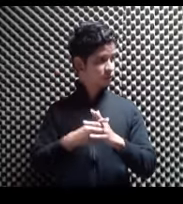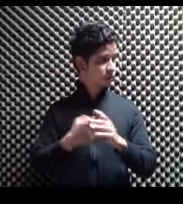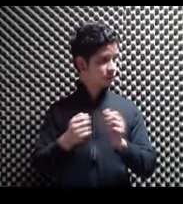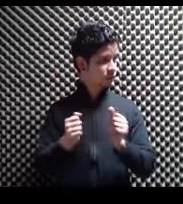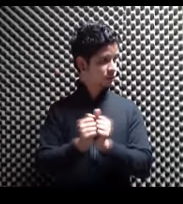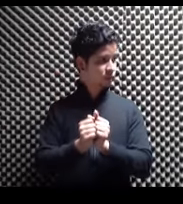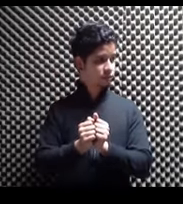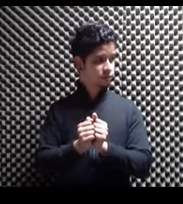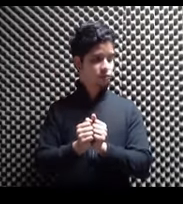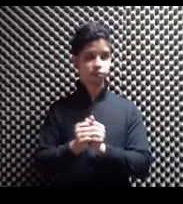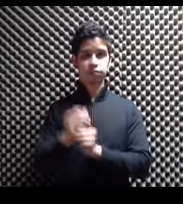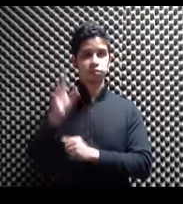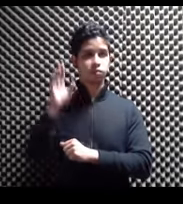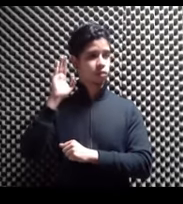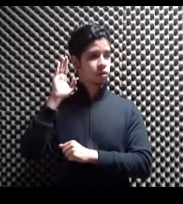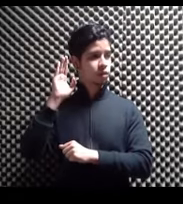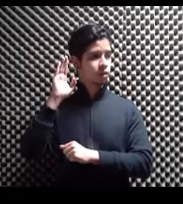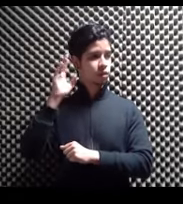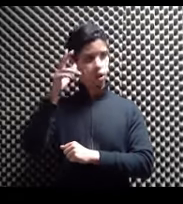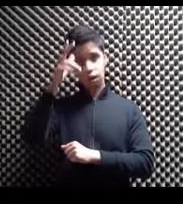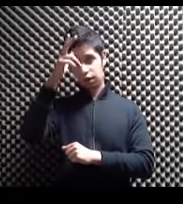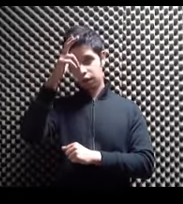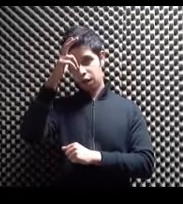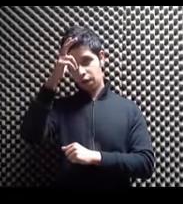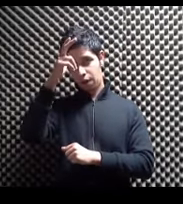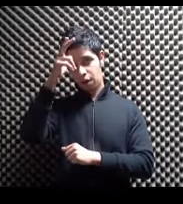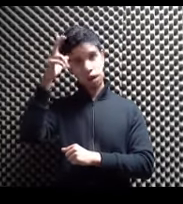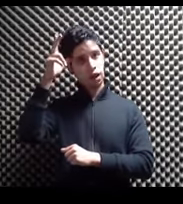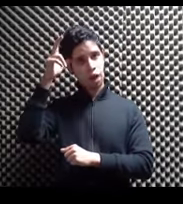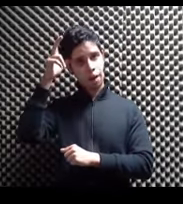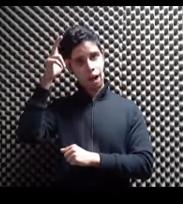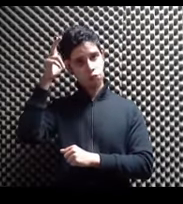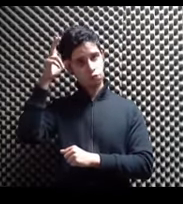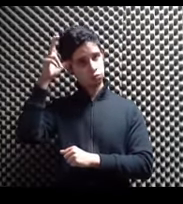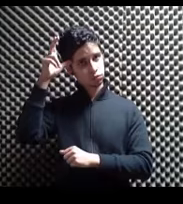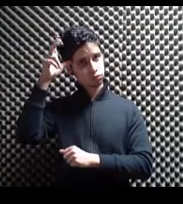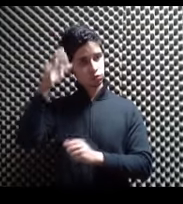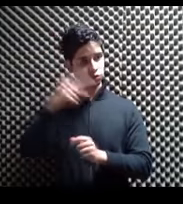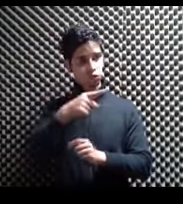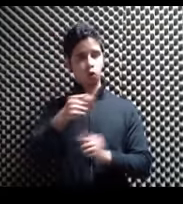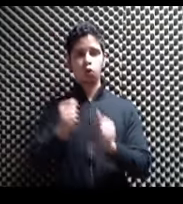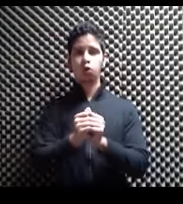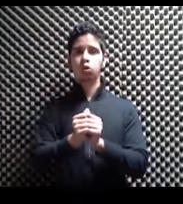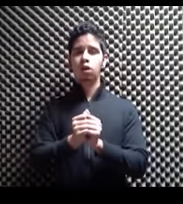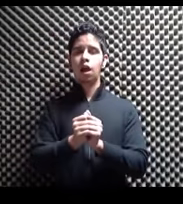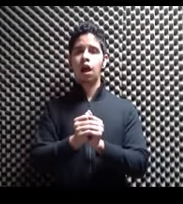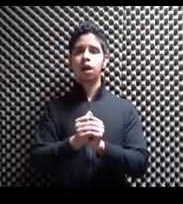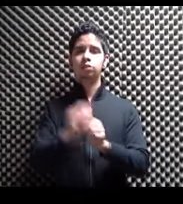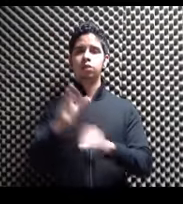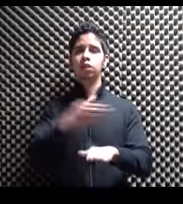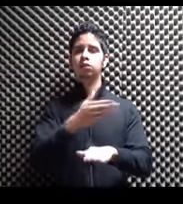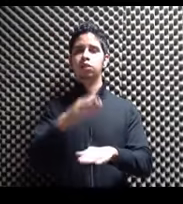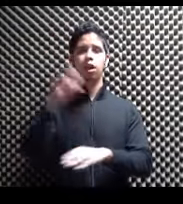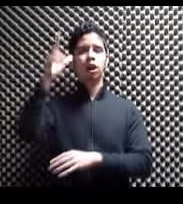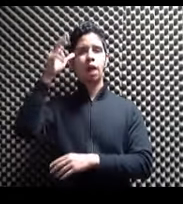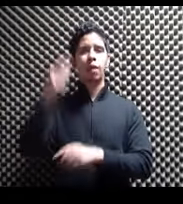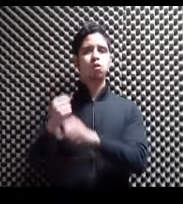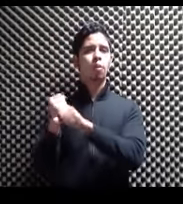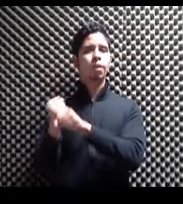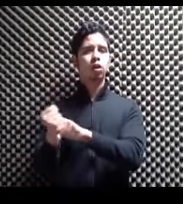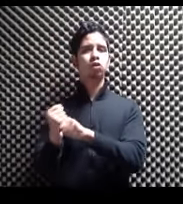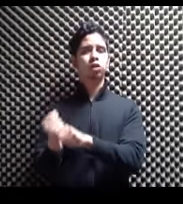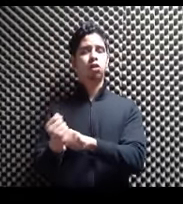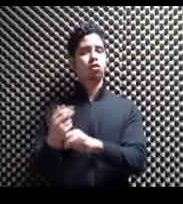un clásico. Mira, este es el gran combo con la canción de Bobby Capó, el caballo pelotero, que dentro de Bobby Capó.